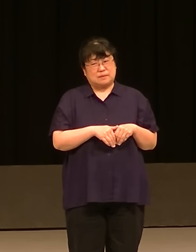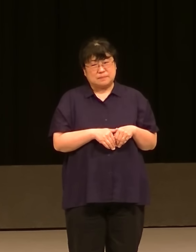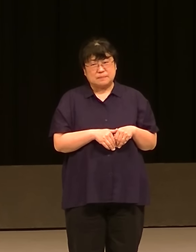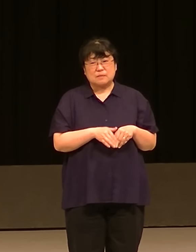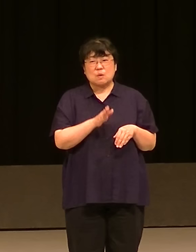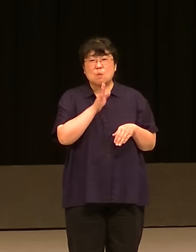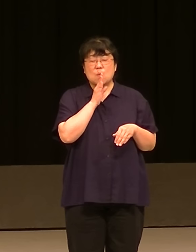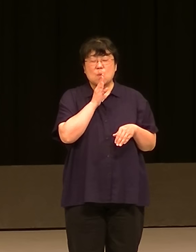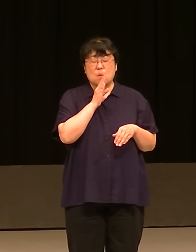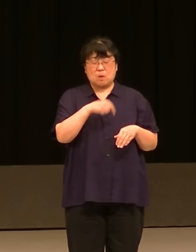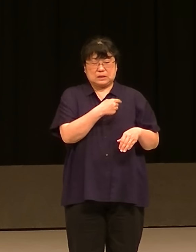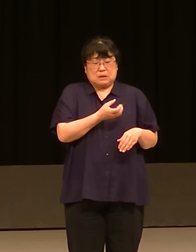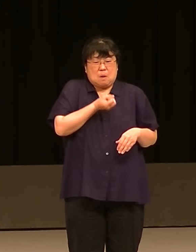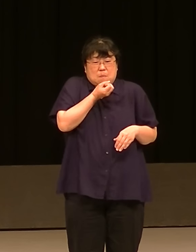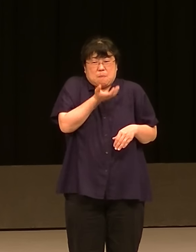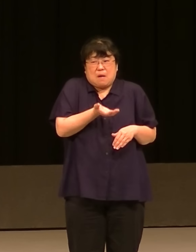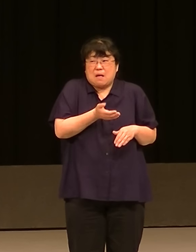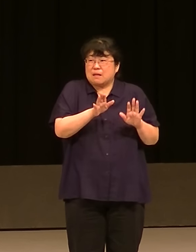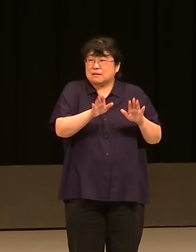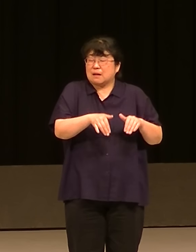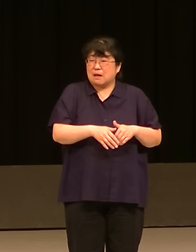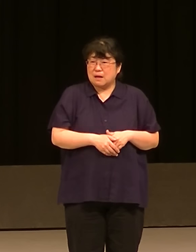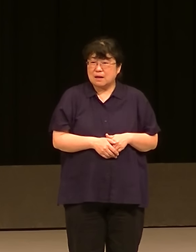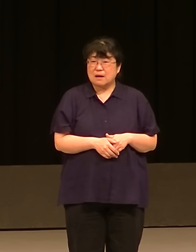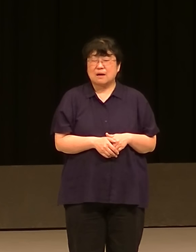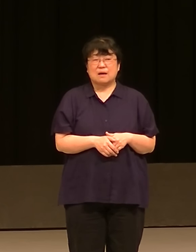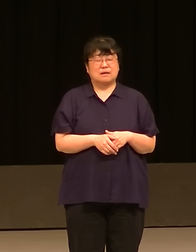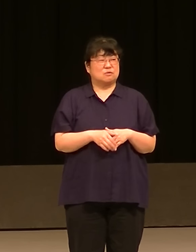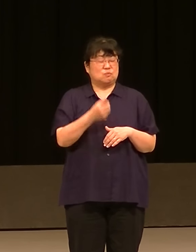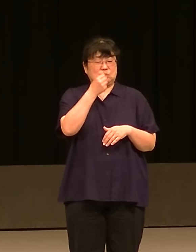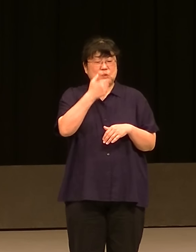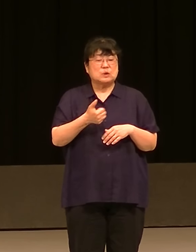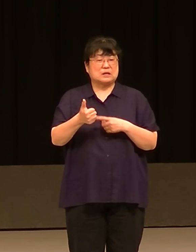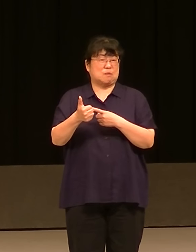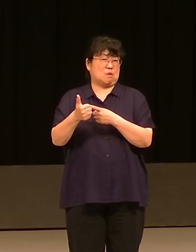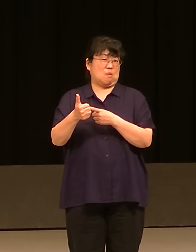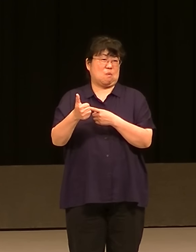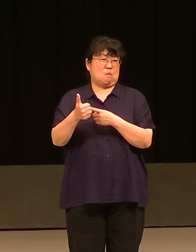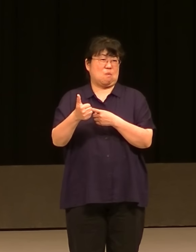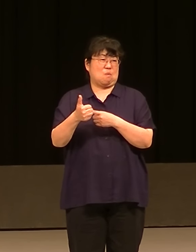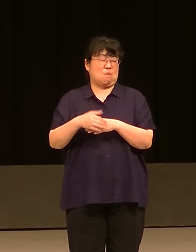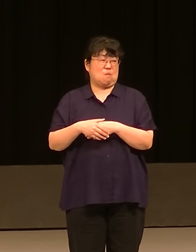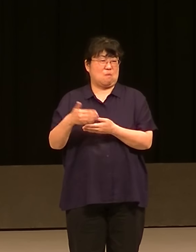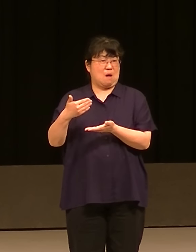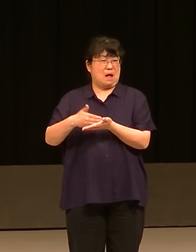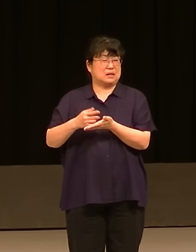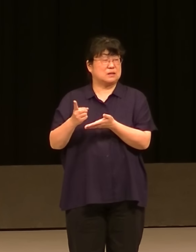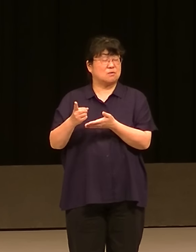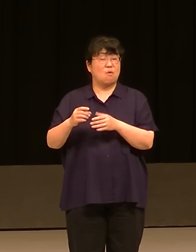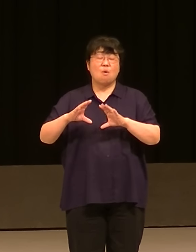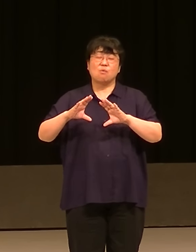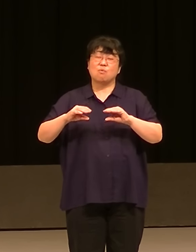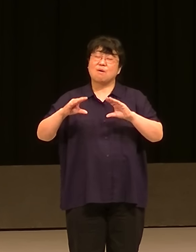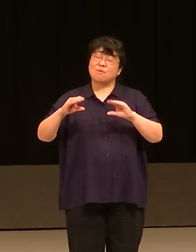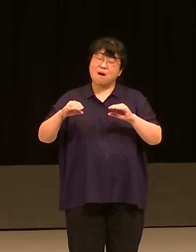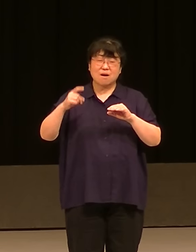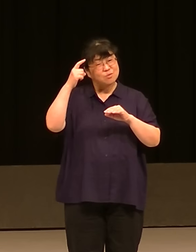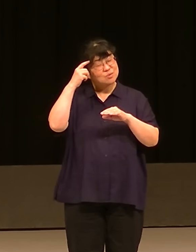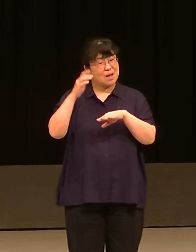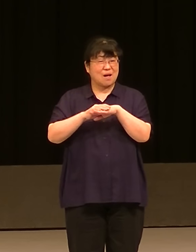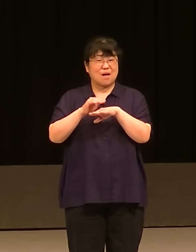音が飛び出ていたわけですけれども、この船さんない男のああいうふわふわふわとした感じ